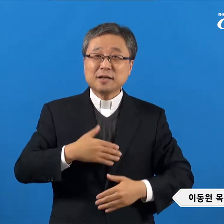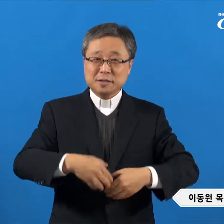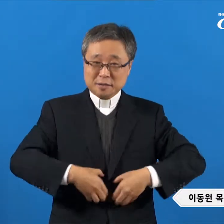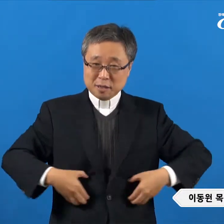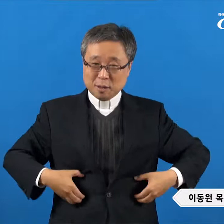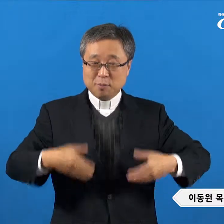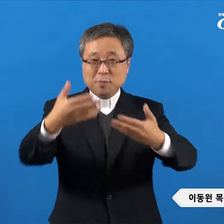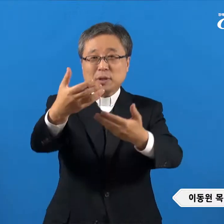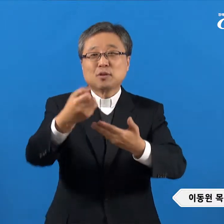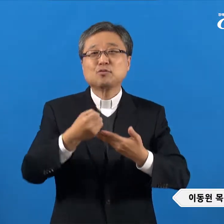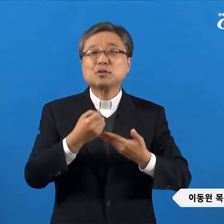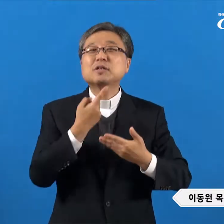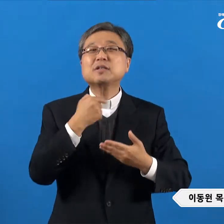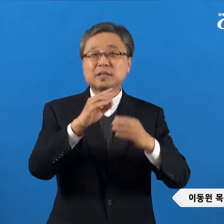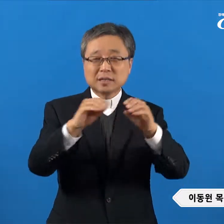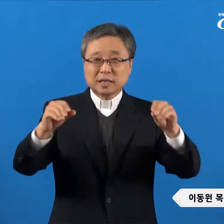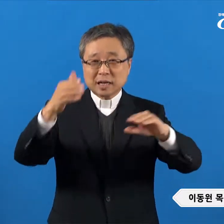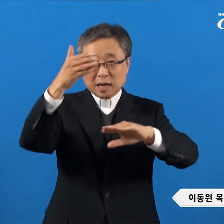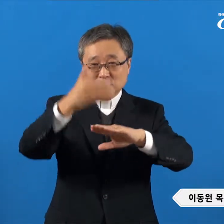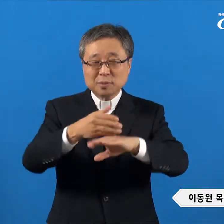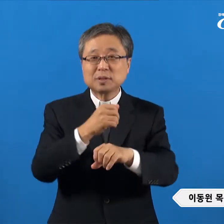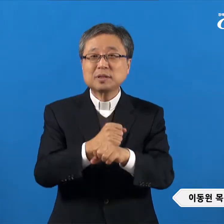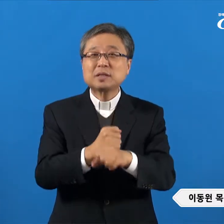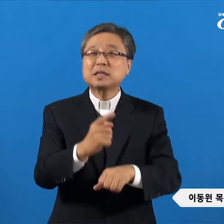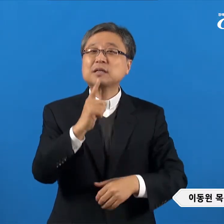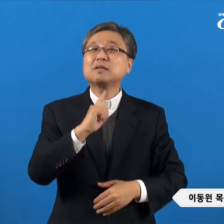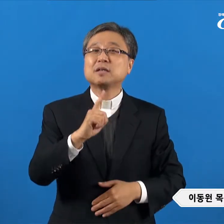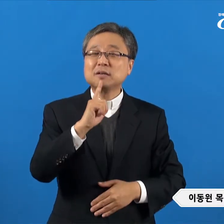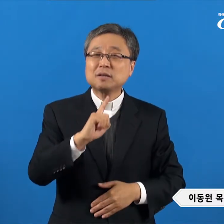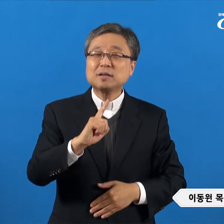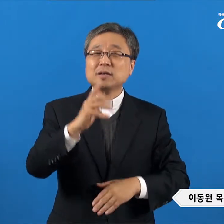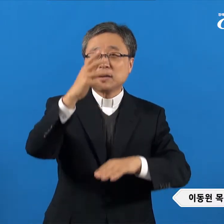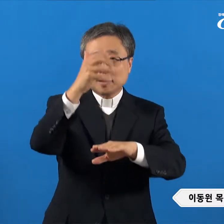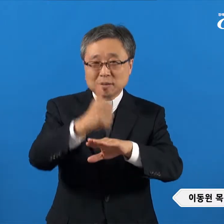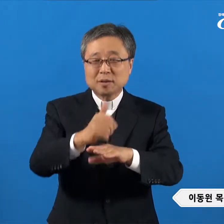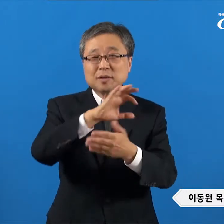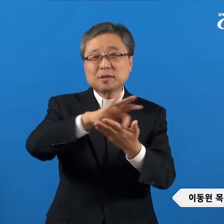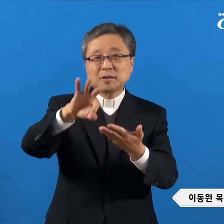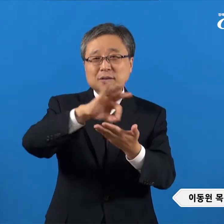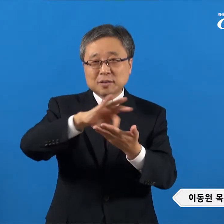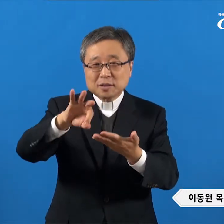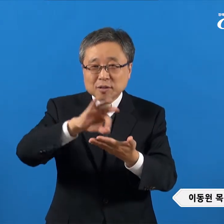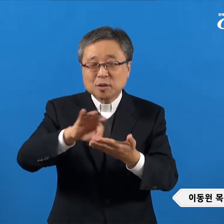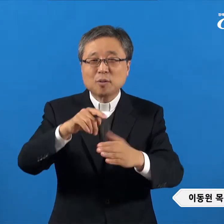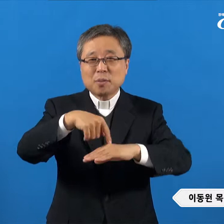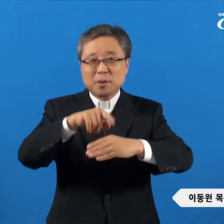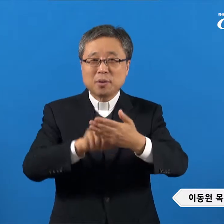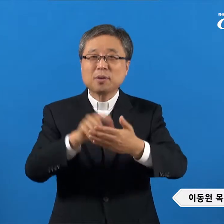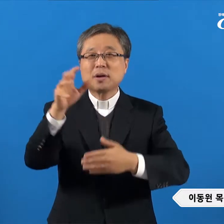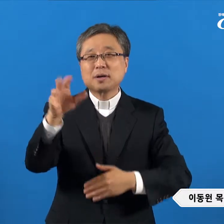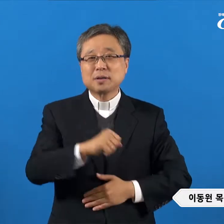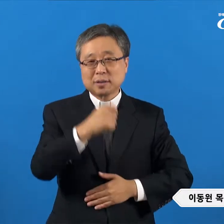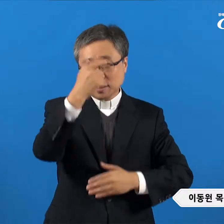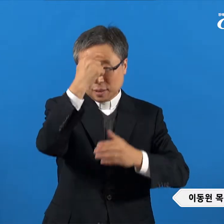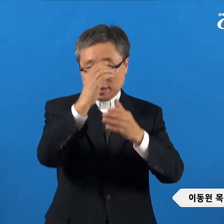받아주었던 이 땅에게 감사를 하는데 1분을 마지막 쓰기로 마음을 먹었습니다. 기도를 시작합니다.